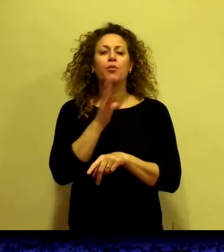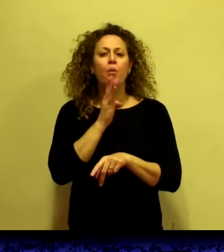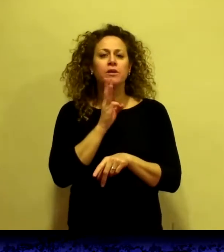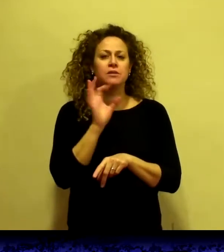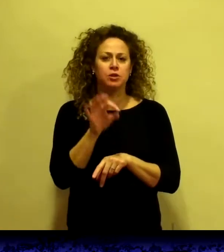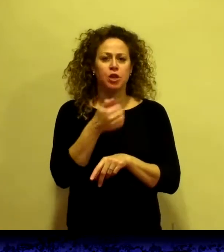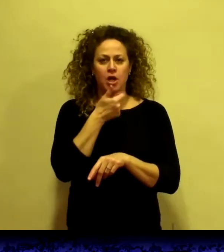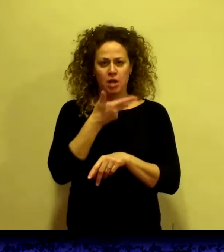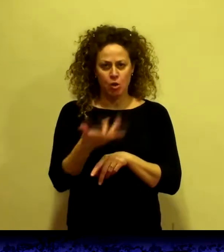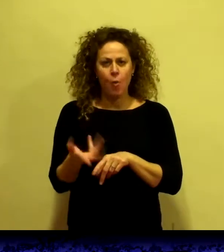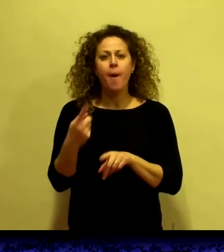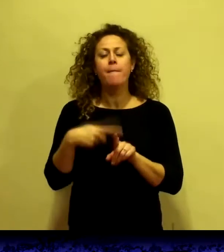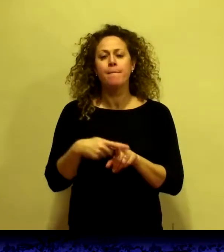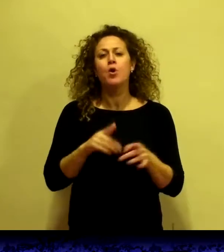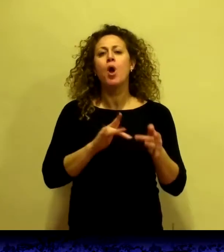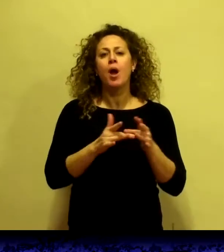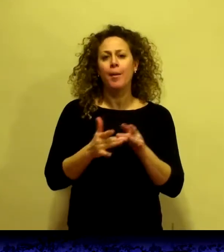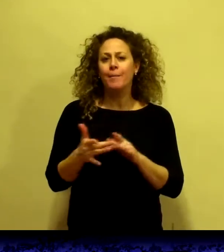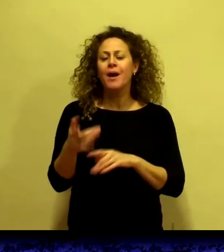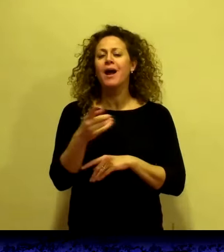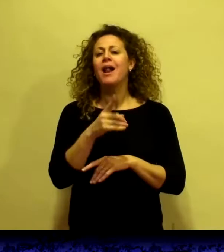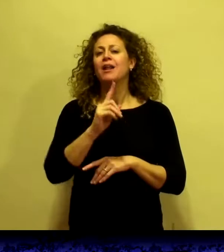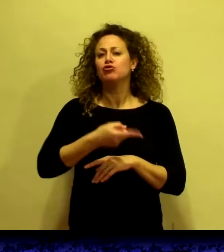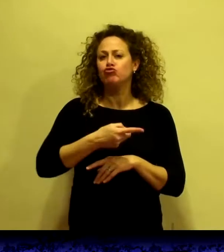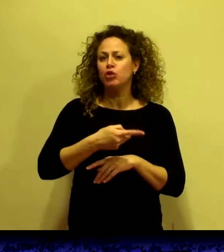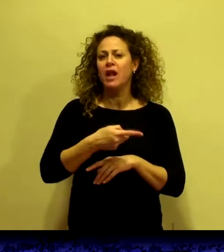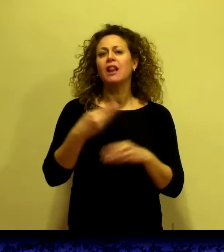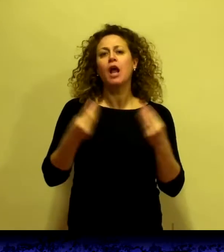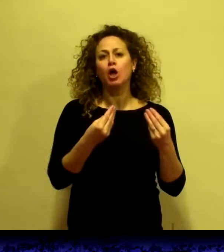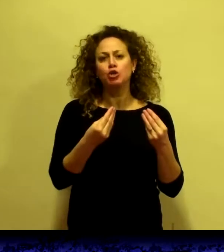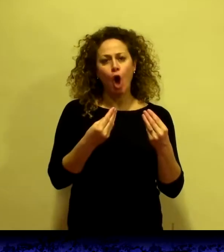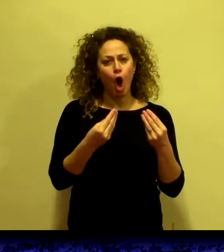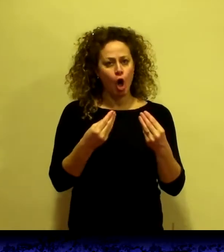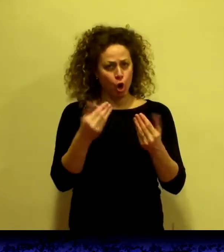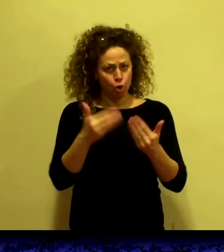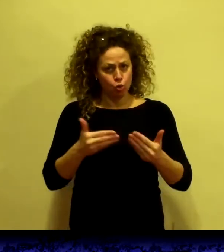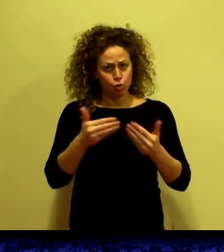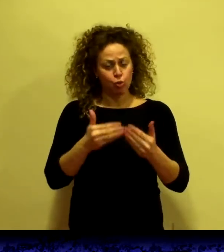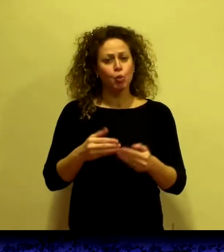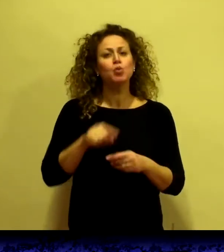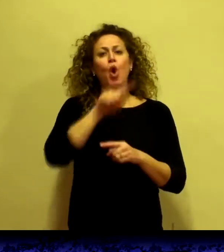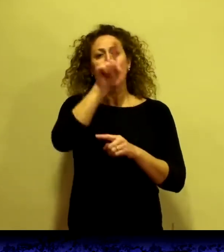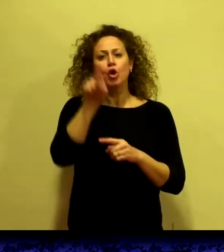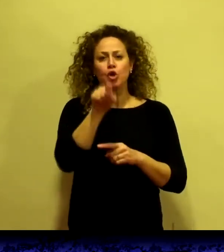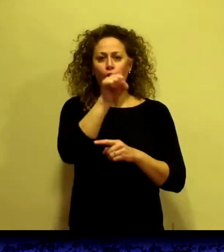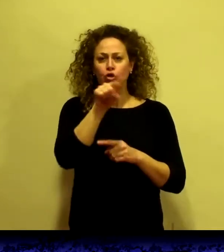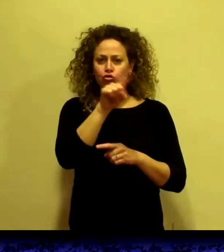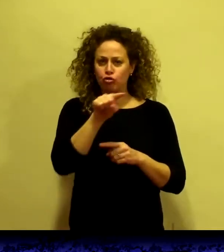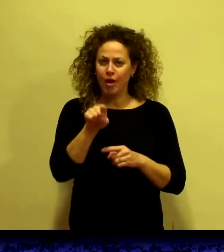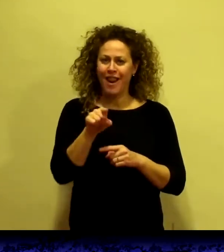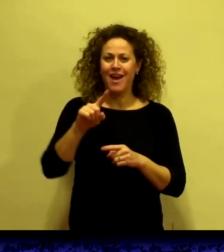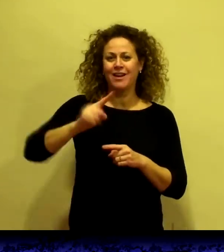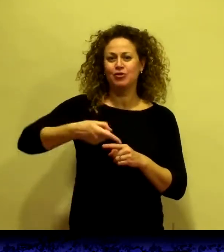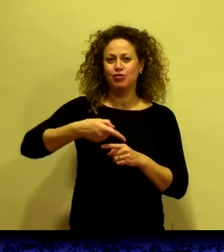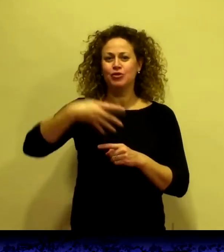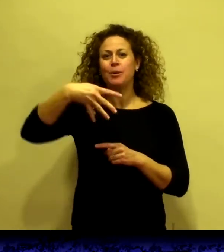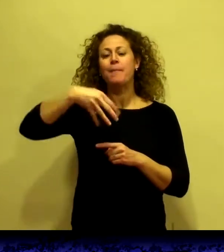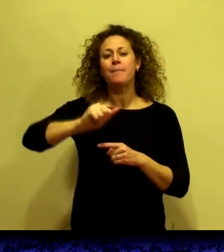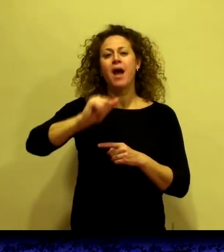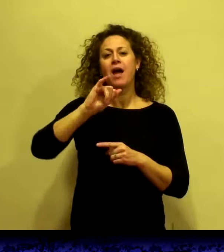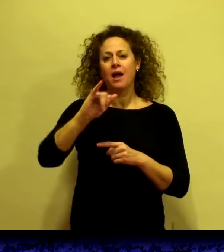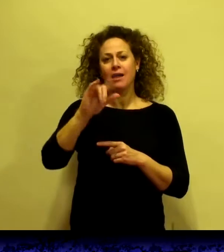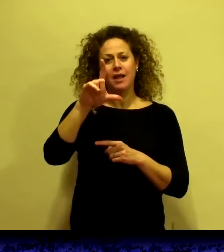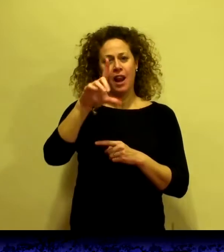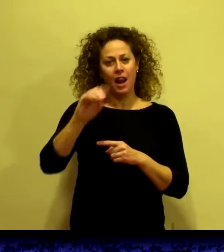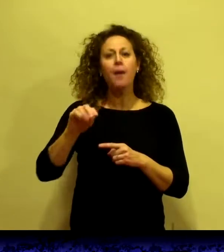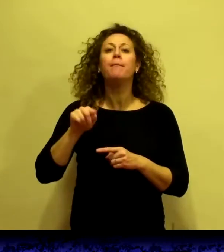l'email. Gilda del Gioco Studio, @gmail.com. Perfetto, quindi abbiamo detto tutto, no? Manca